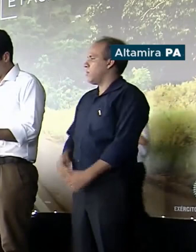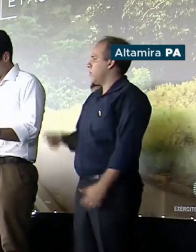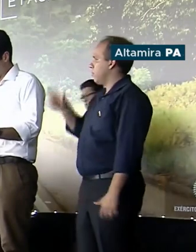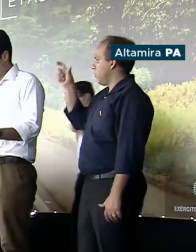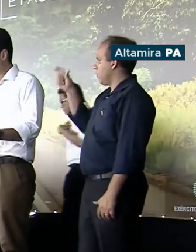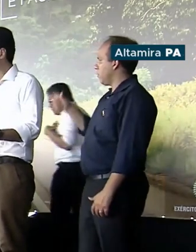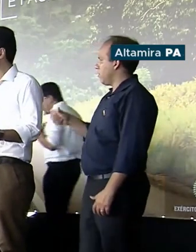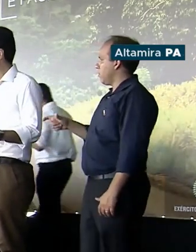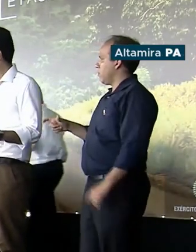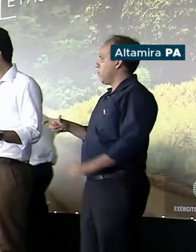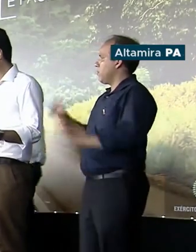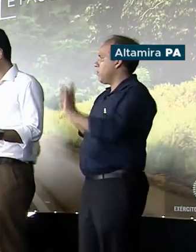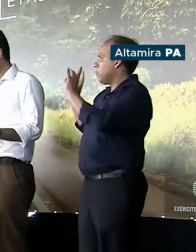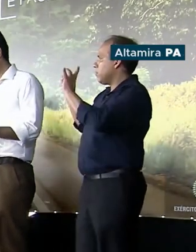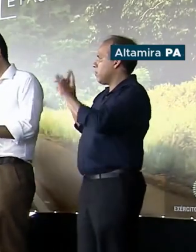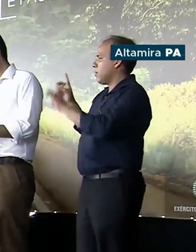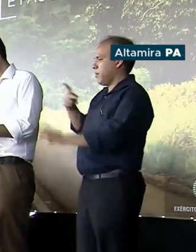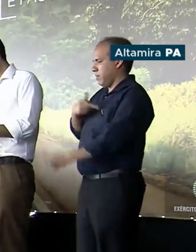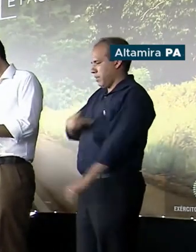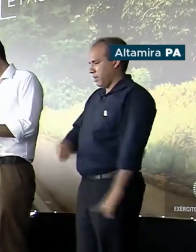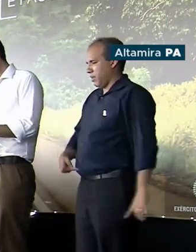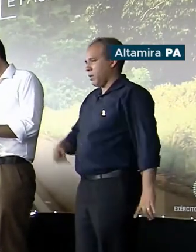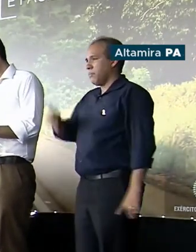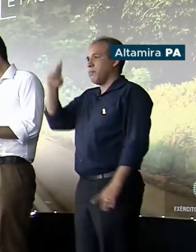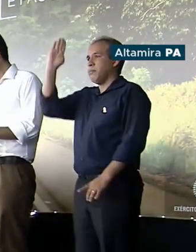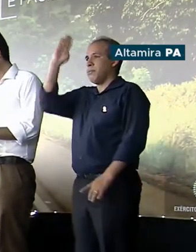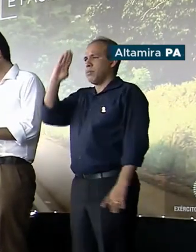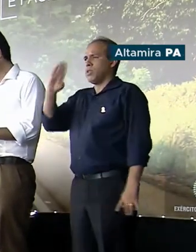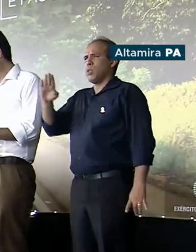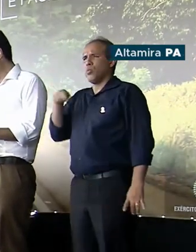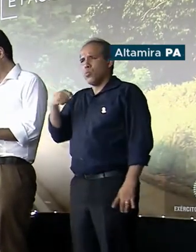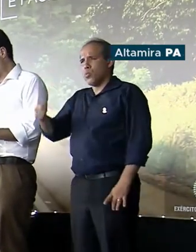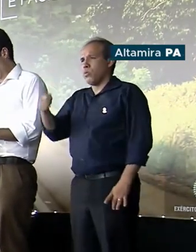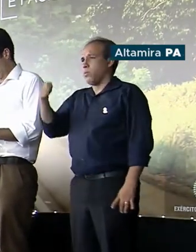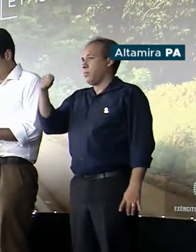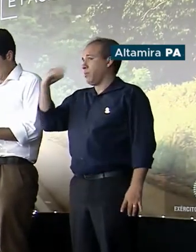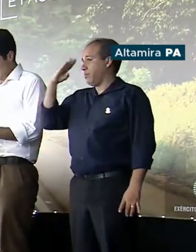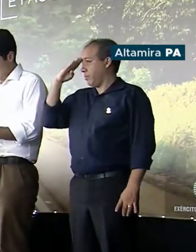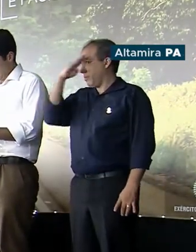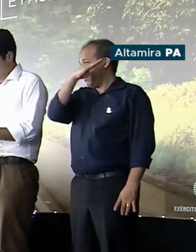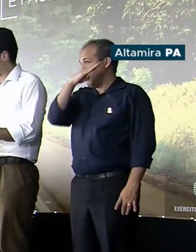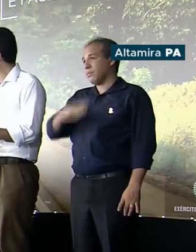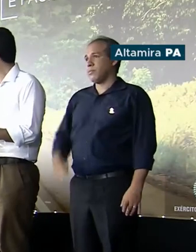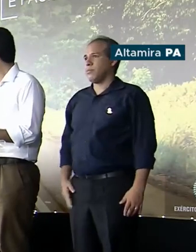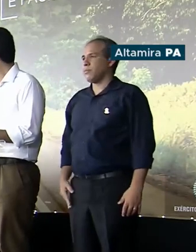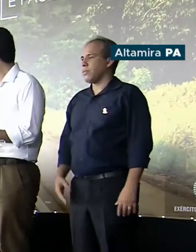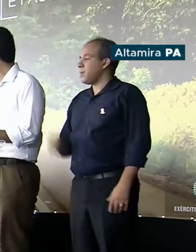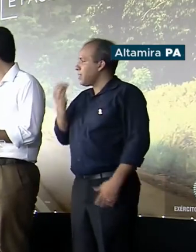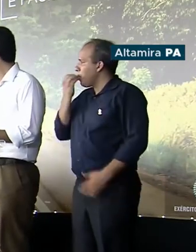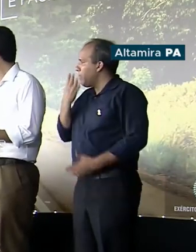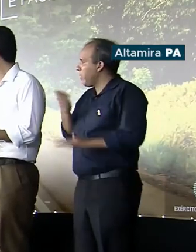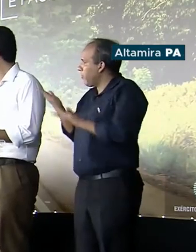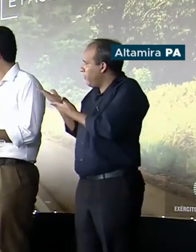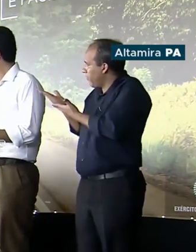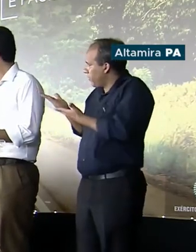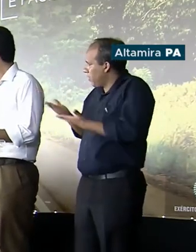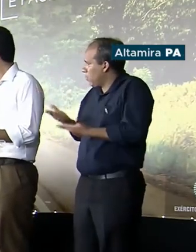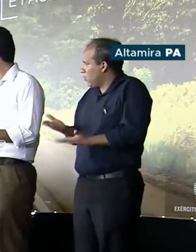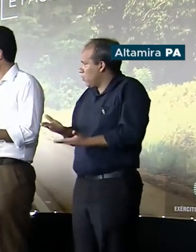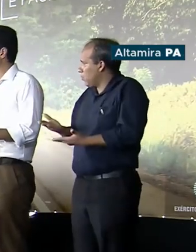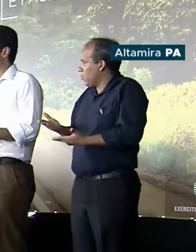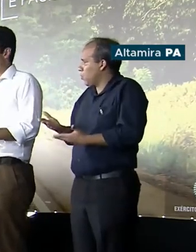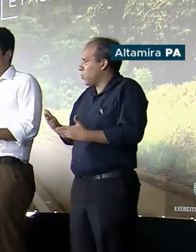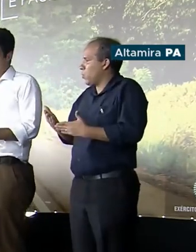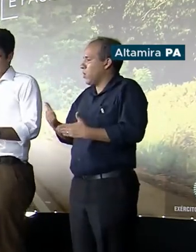Excelentíssimo senhor presidente da República, Jair Bolsonaro, seja muito bem-vindo